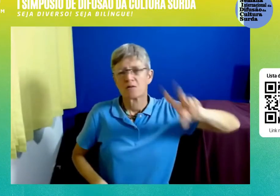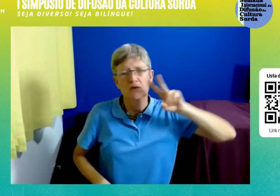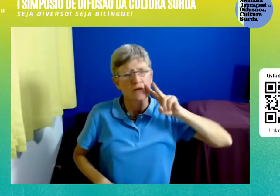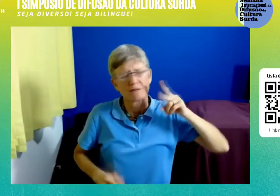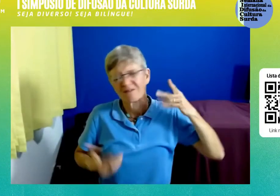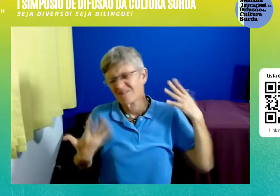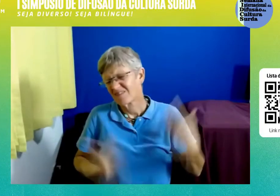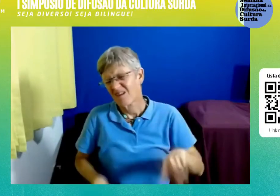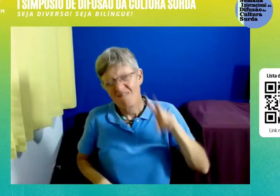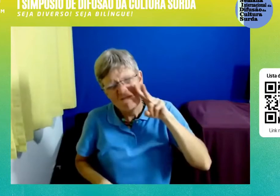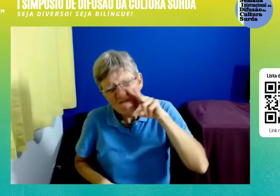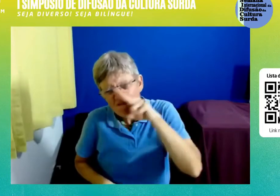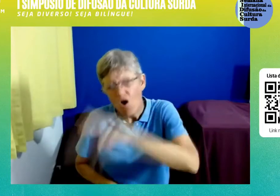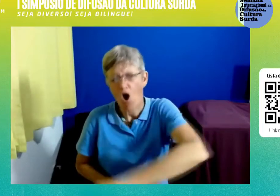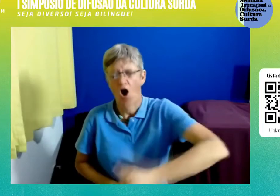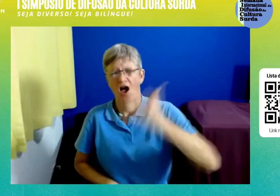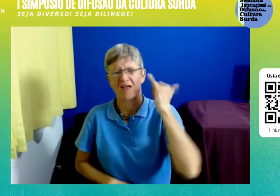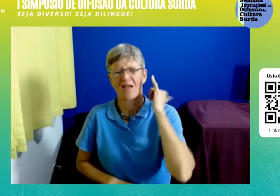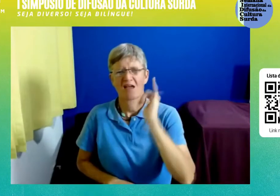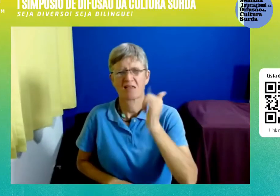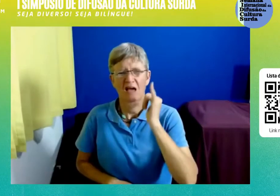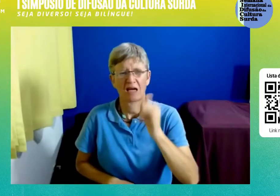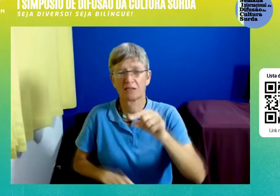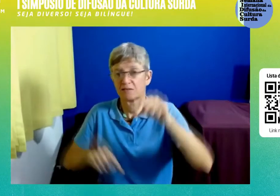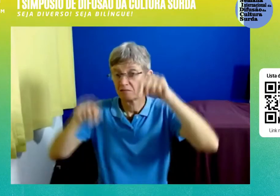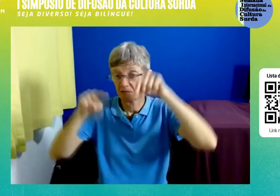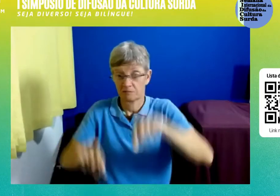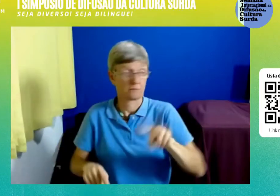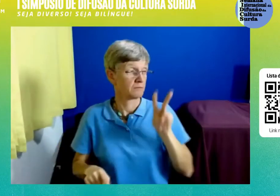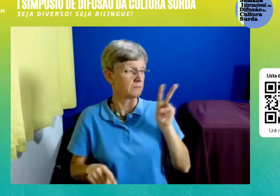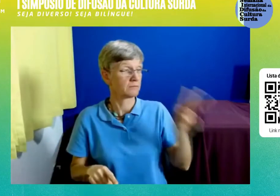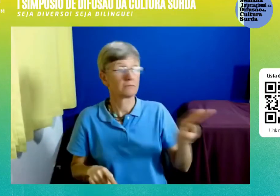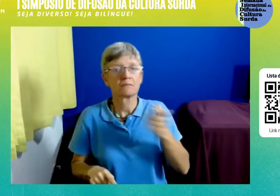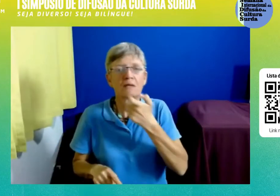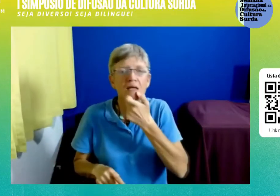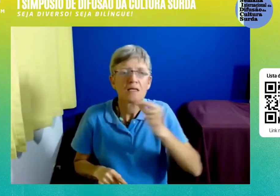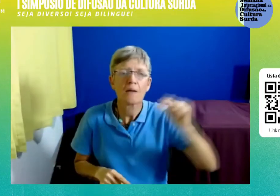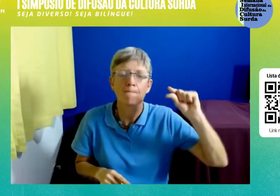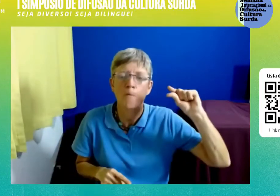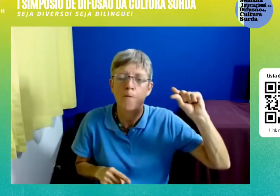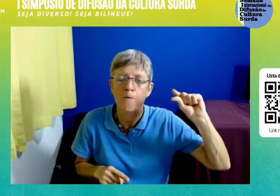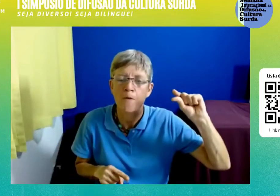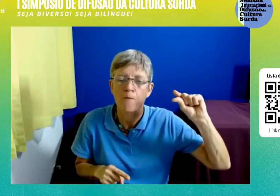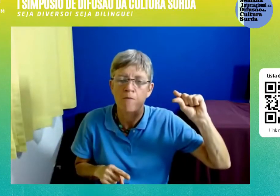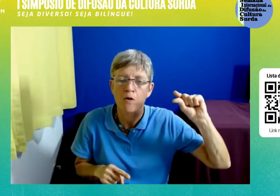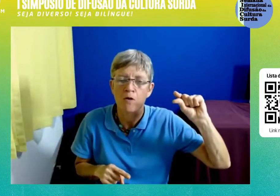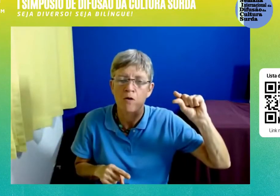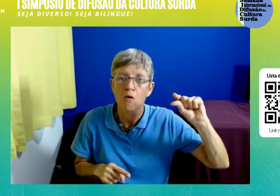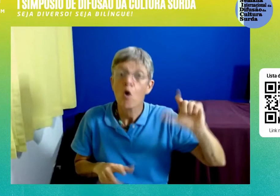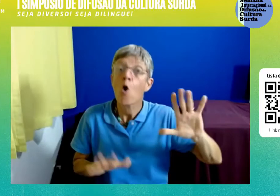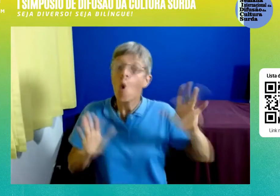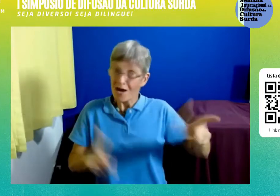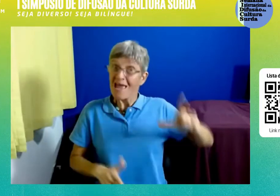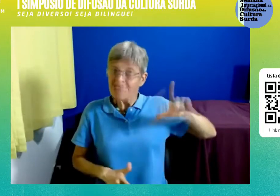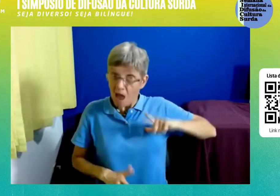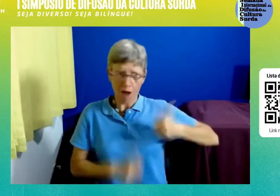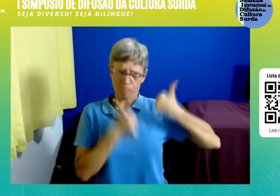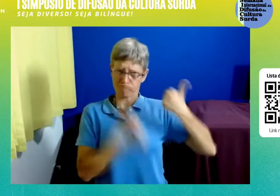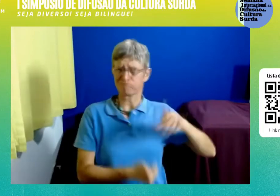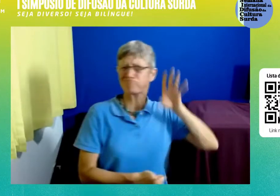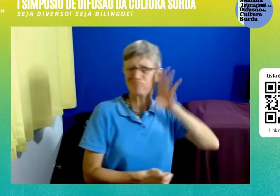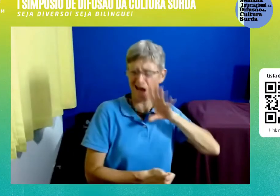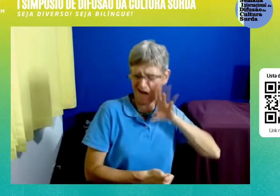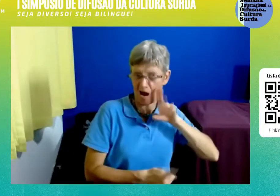muitos poetas que fazem literatura e com um nível muito rico nas narrativas, e já em inglês